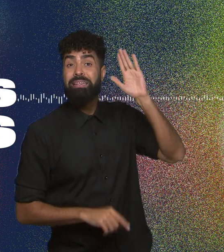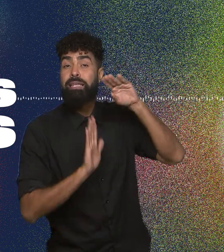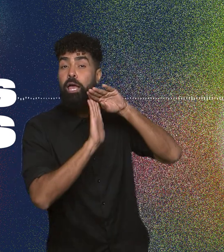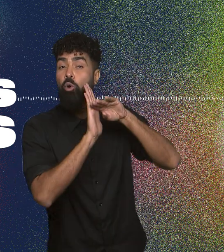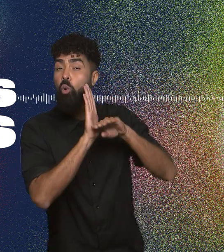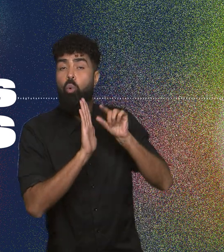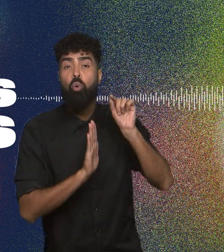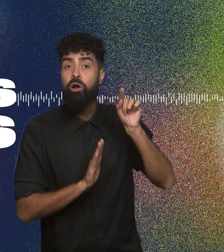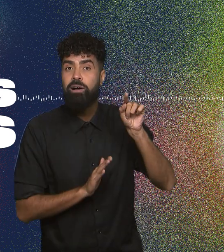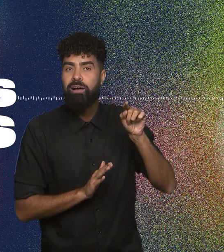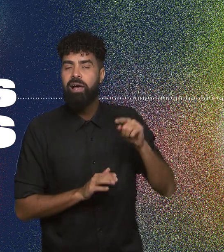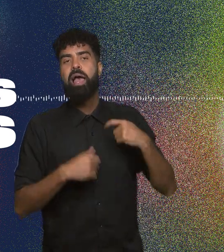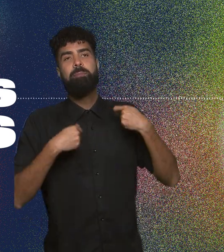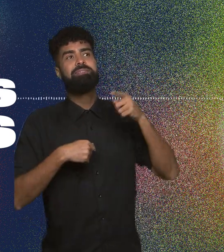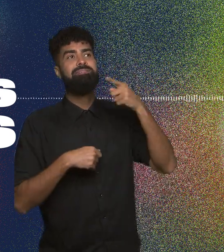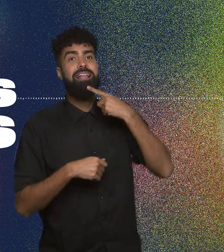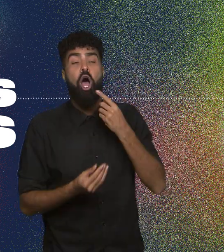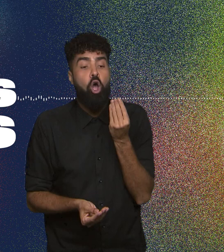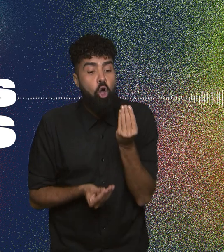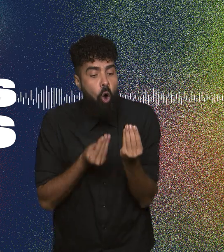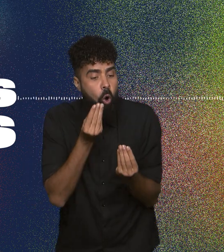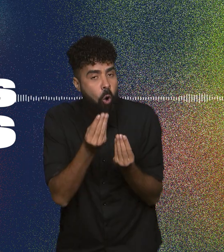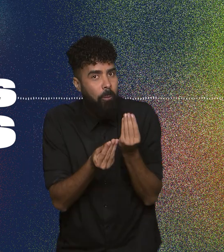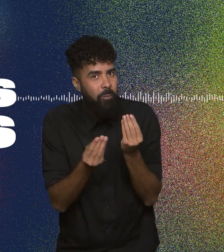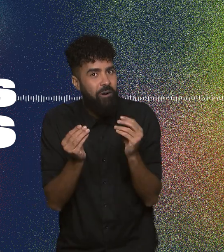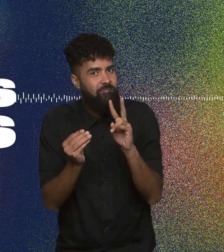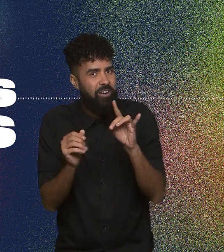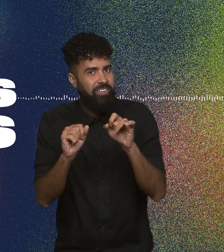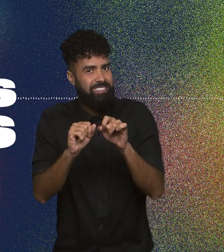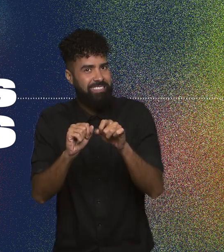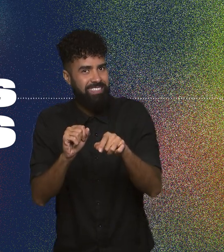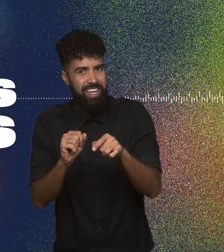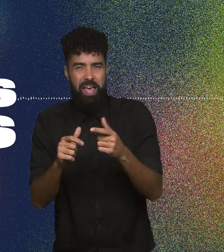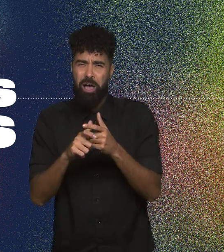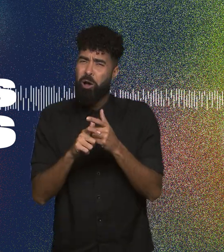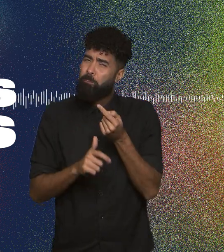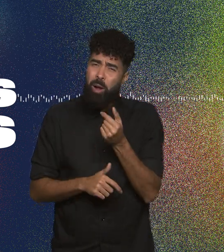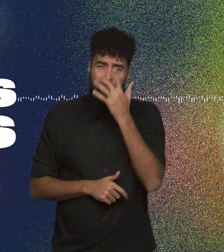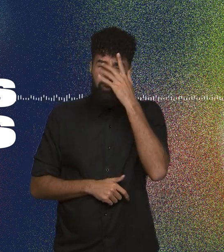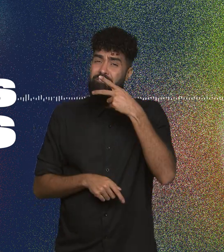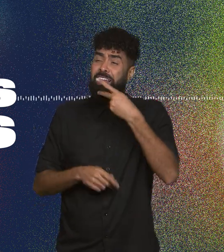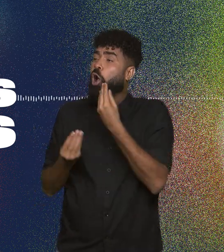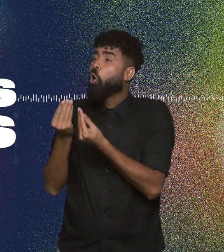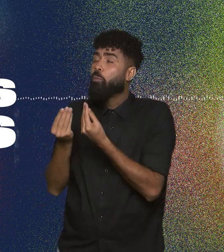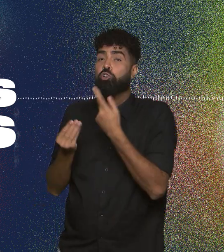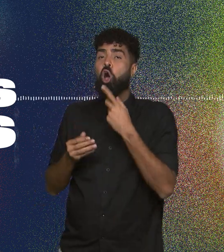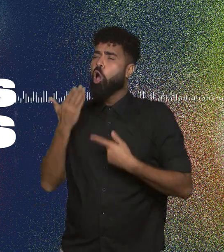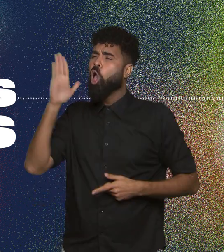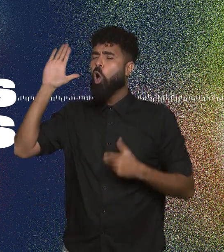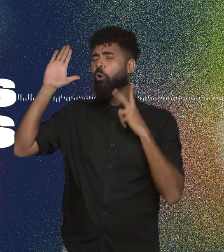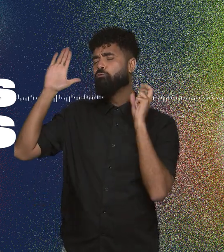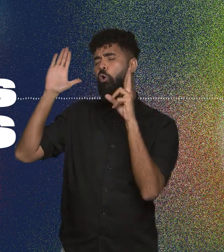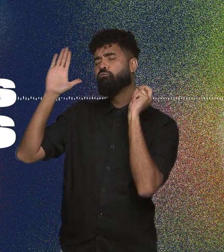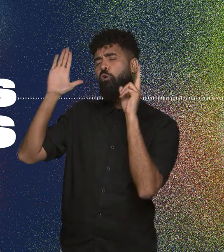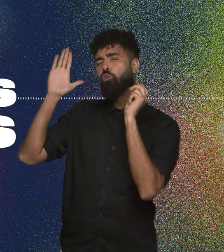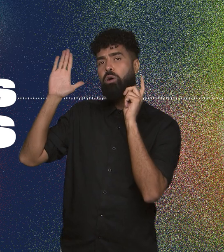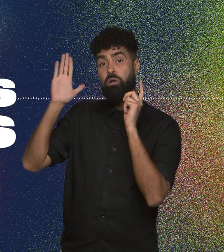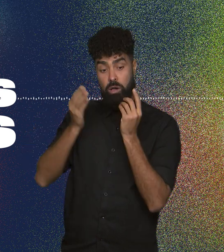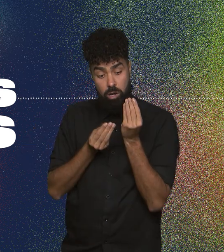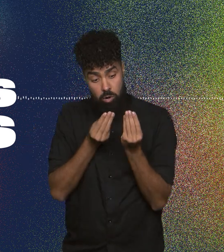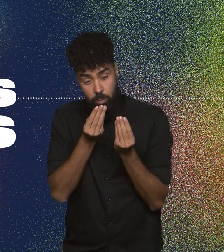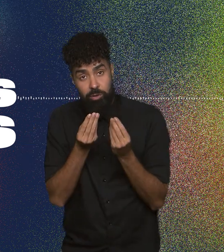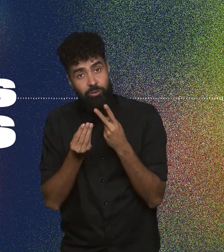no mínimo, dizer como ela vai fazer. E poucos falam, né, do como vão fazer as coisas, mas sim o que vão